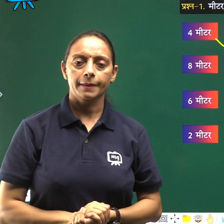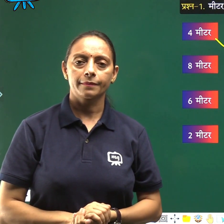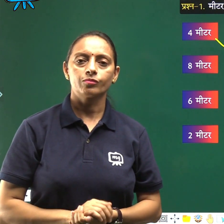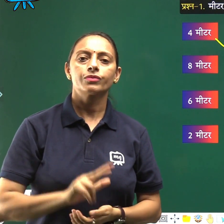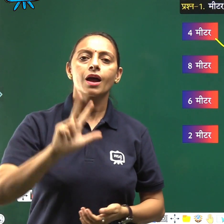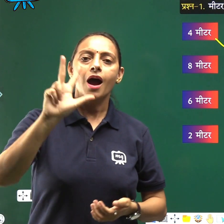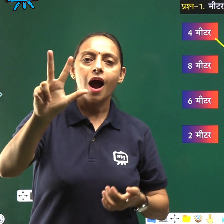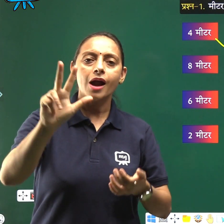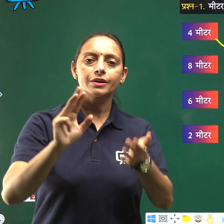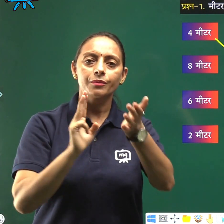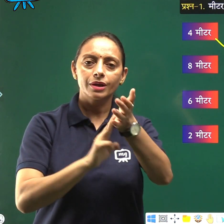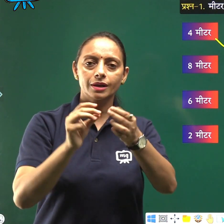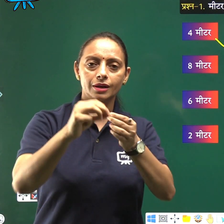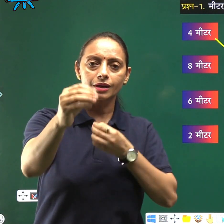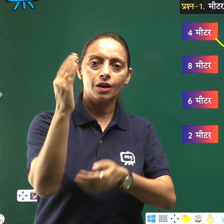8 मीटर को